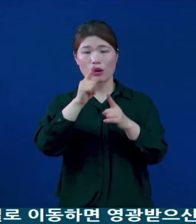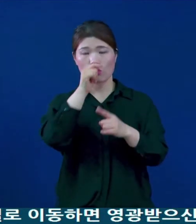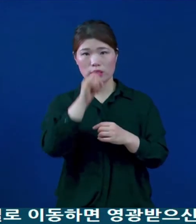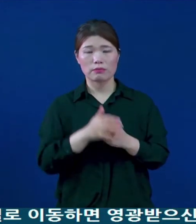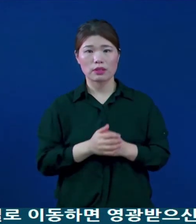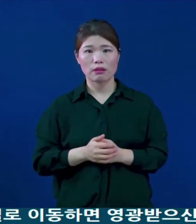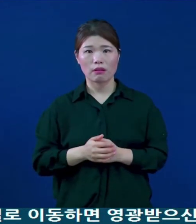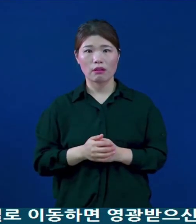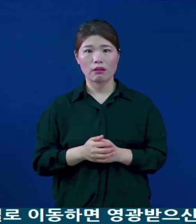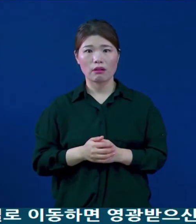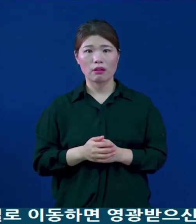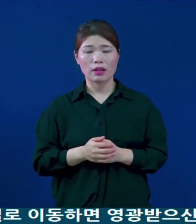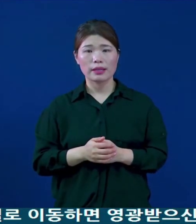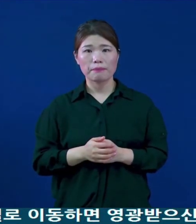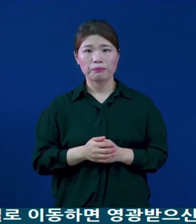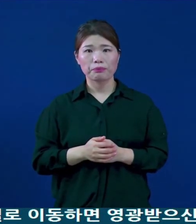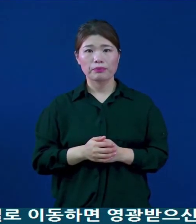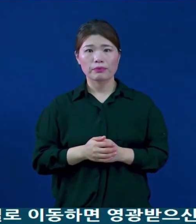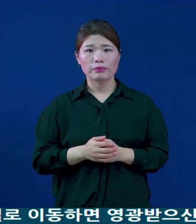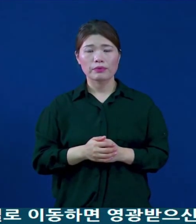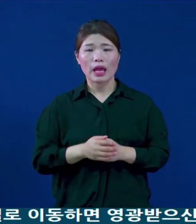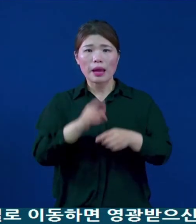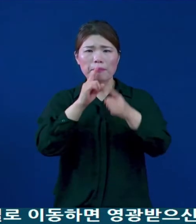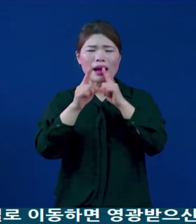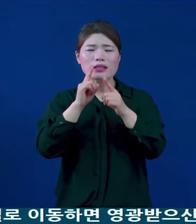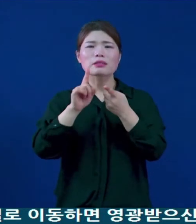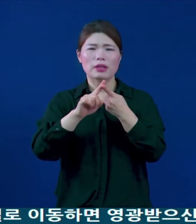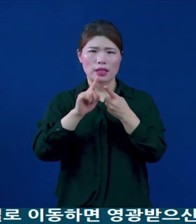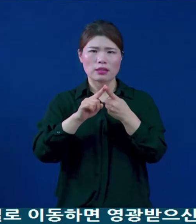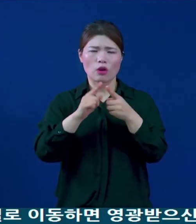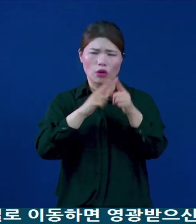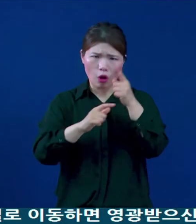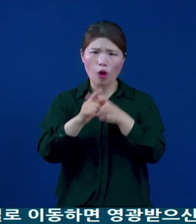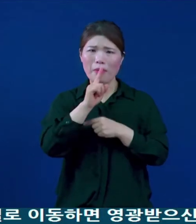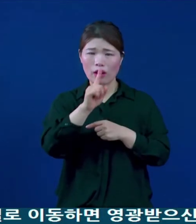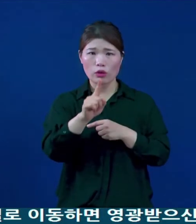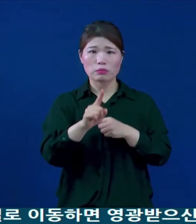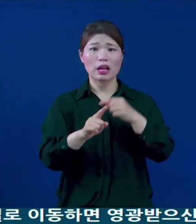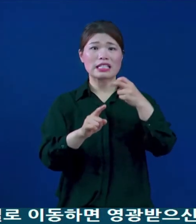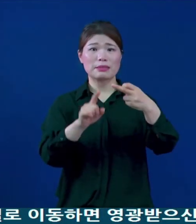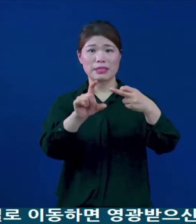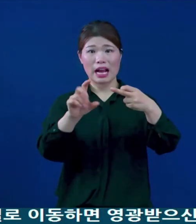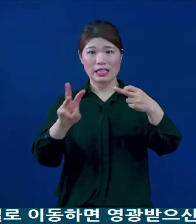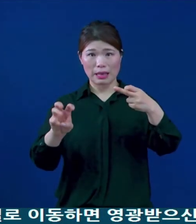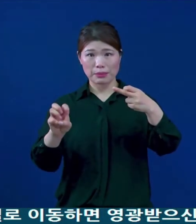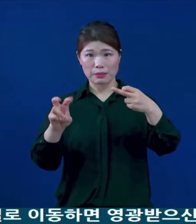말씀이에요. 그런데 하나 더 있어요. 눈여겨봐야 될 게 32절입니다.